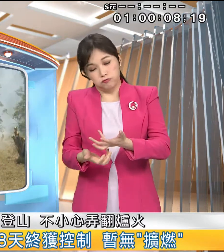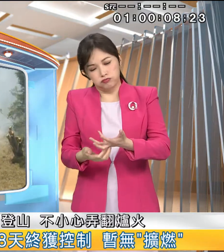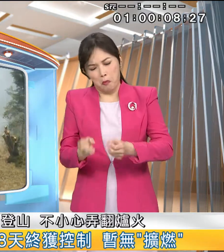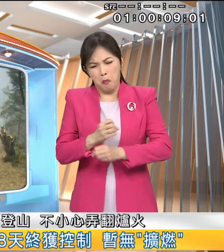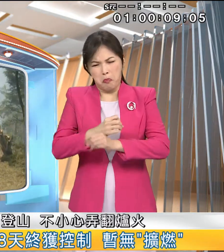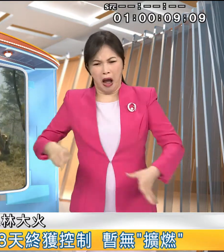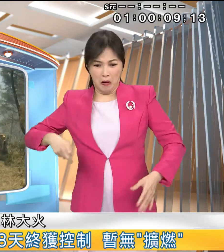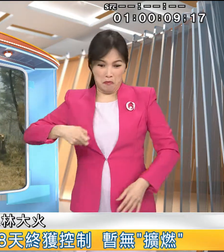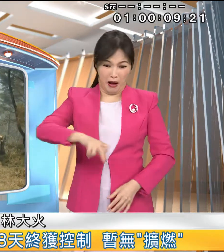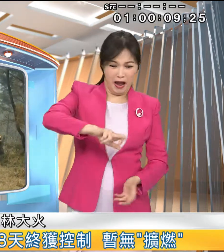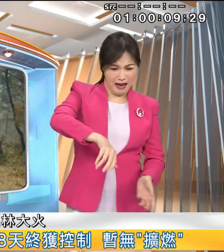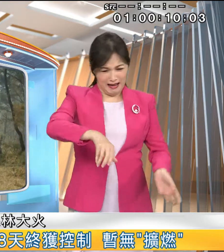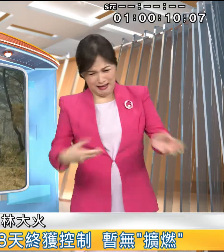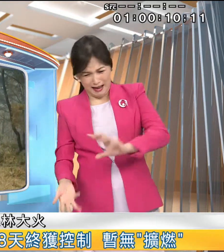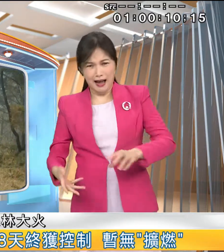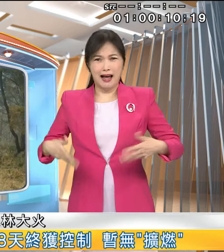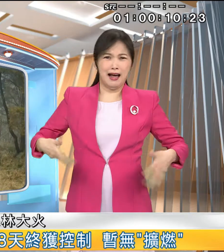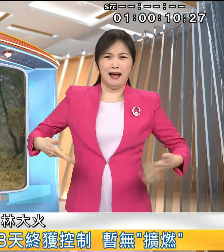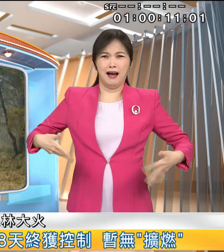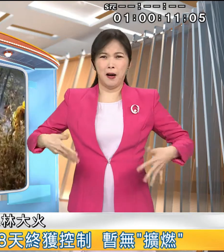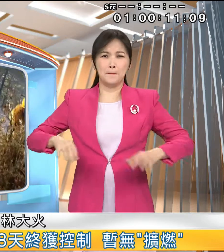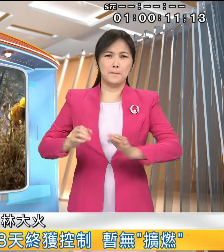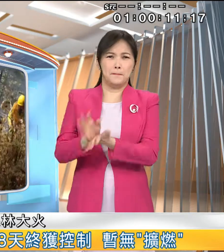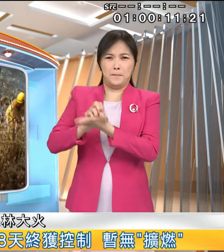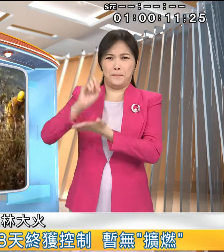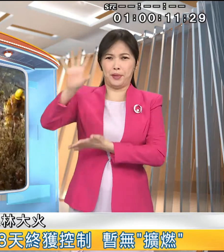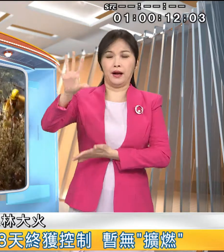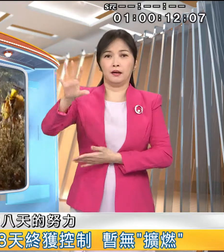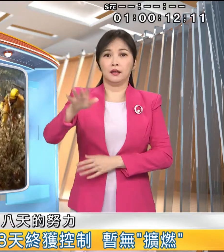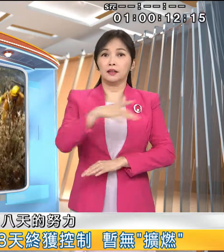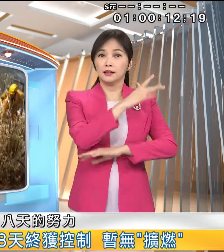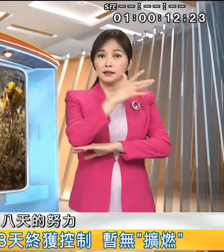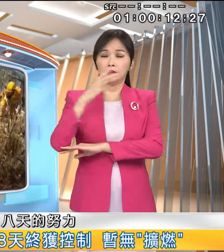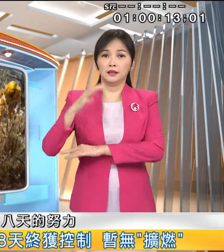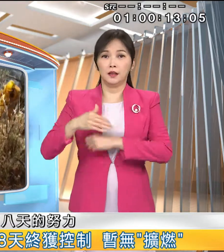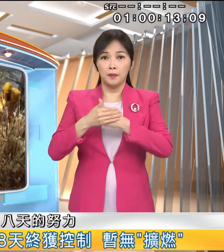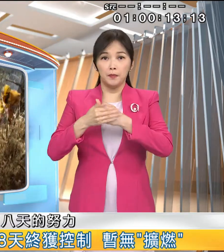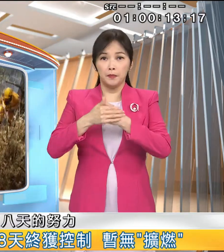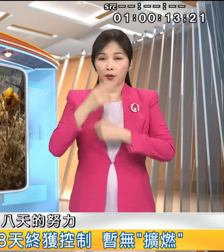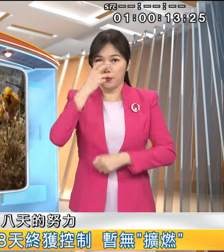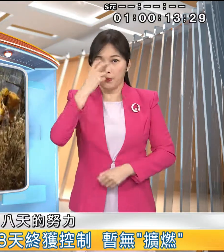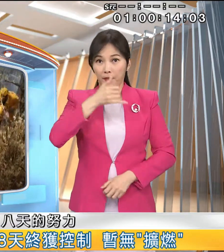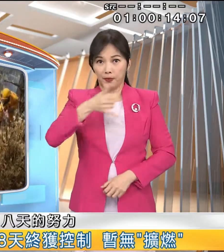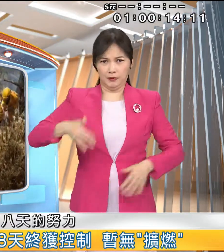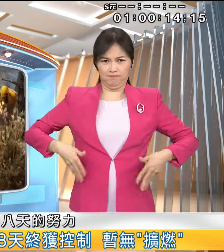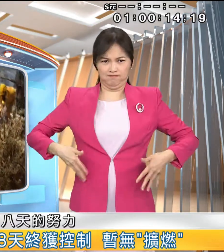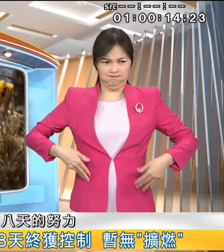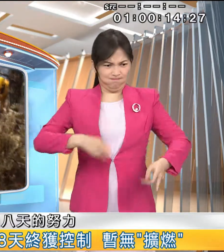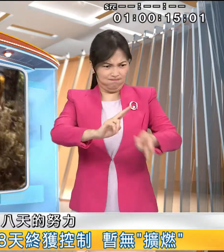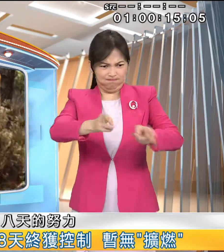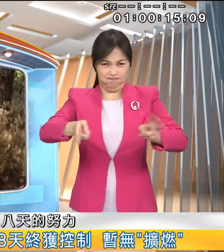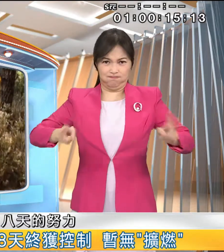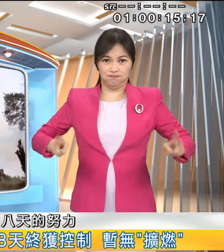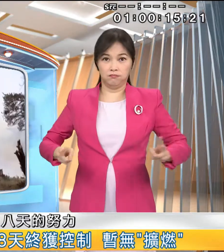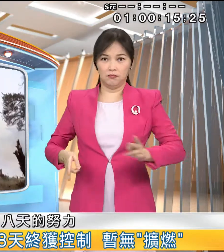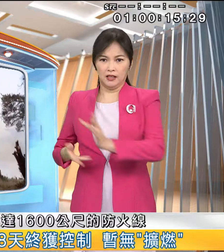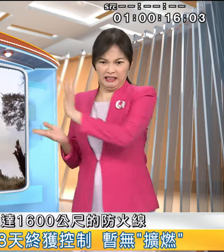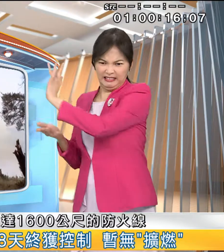火，引发严重的森林大火。森林护管员经过了八天的努力，